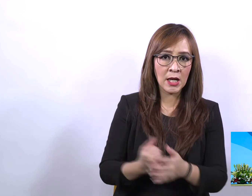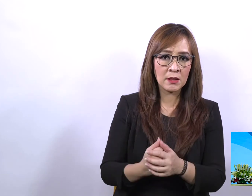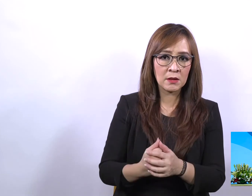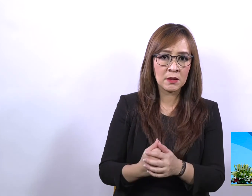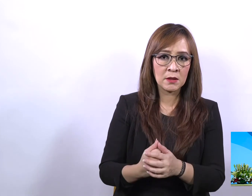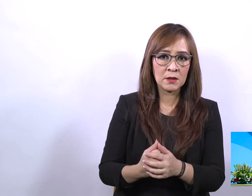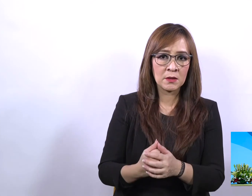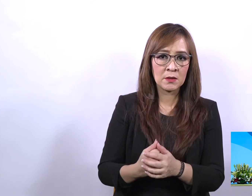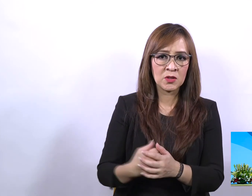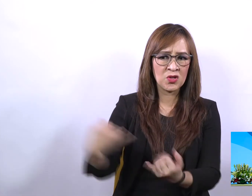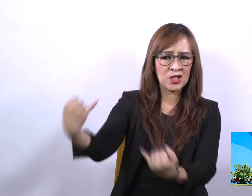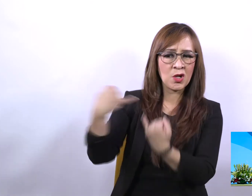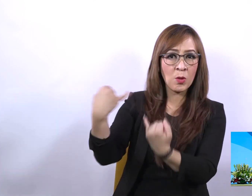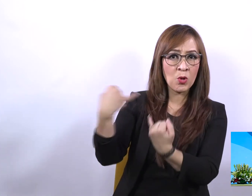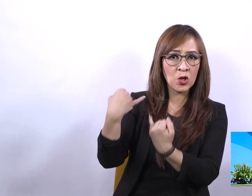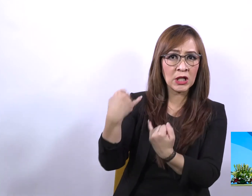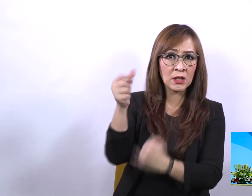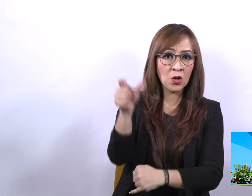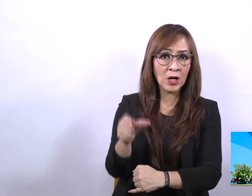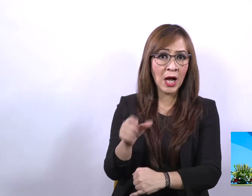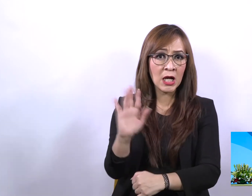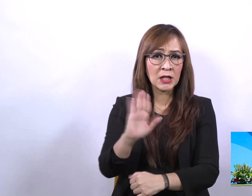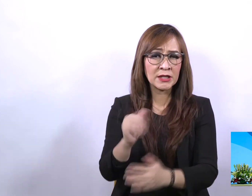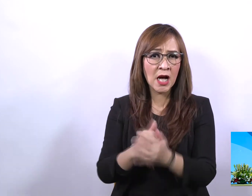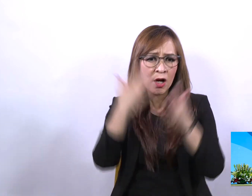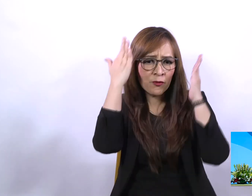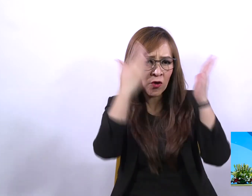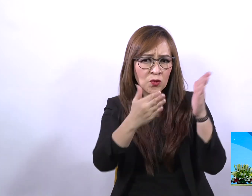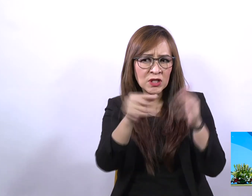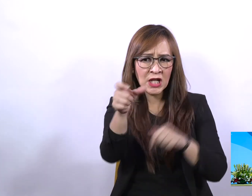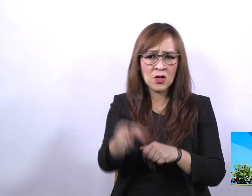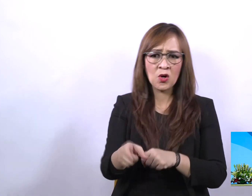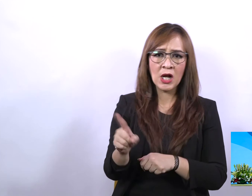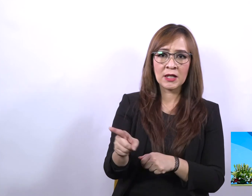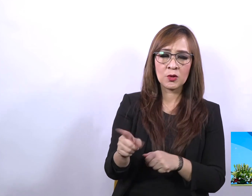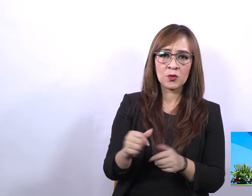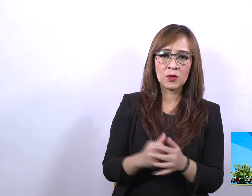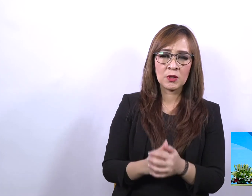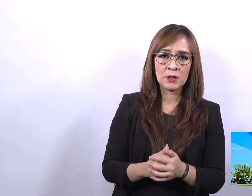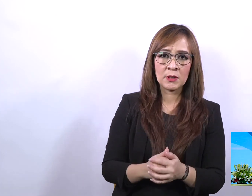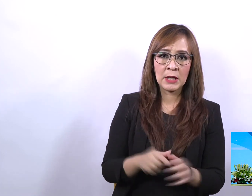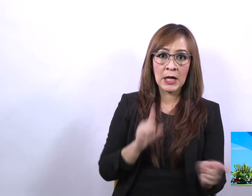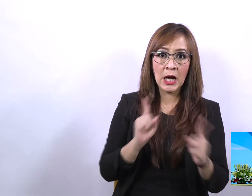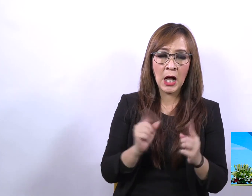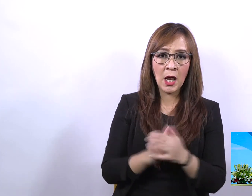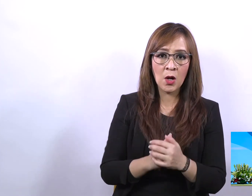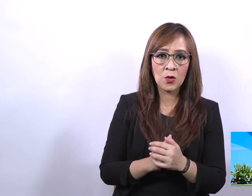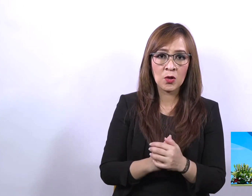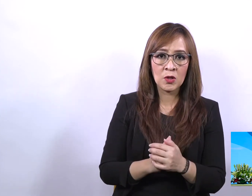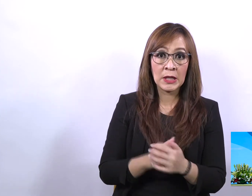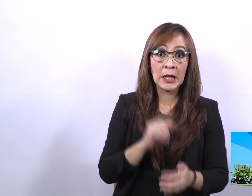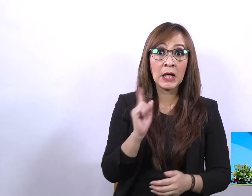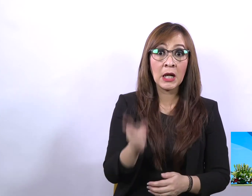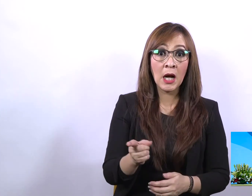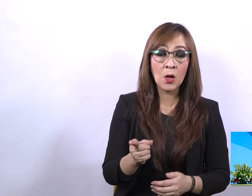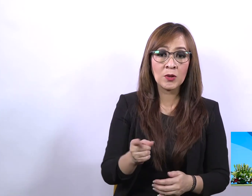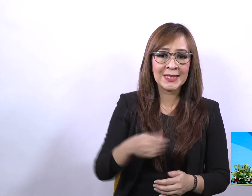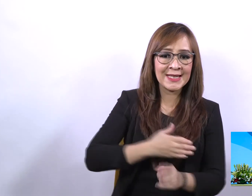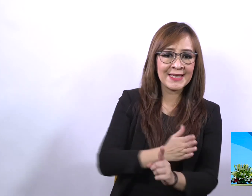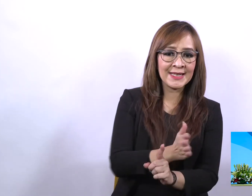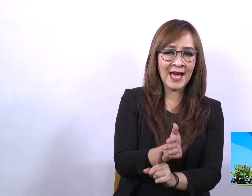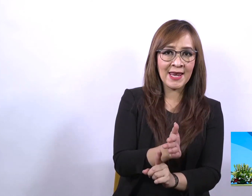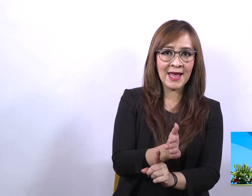fokus pada orangnya adek-adek mudah ketika kau diputusin sama pacarmu gantinya kau dikhianati oleh orang yang kau